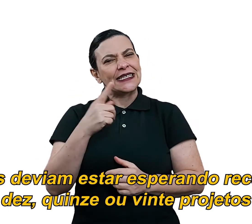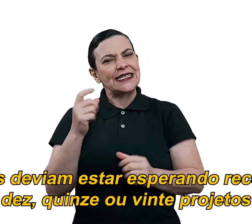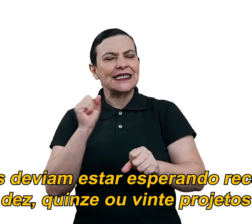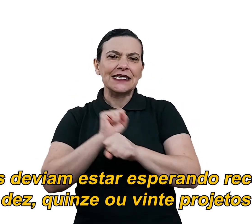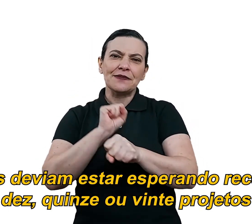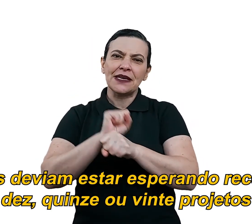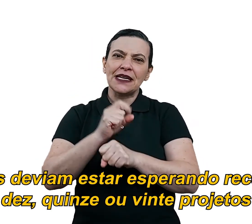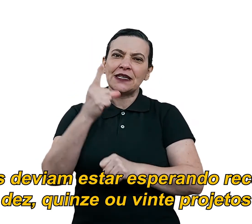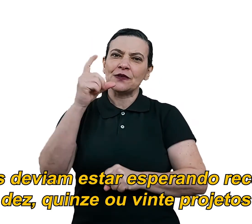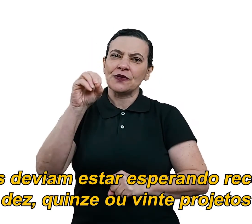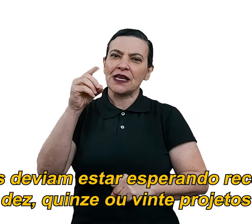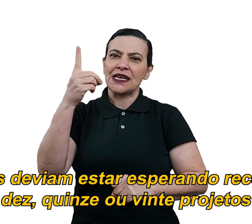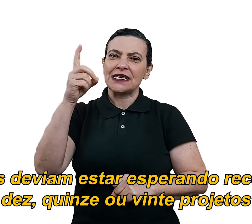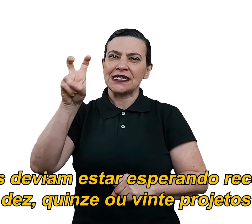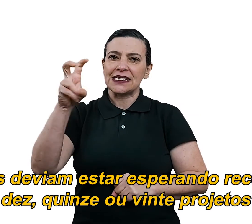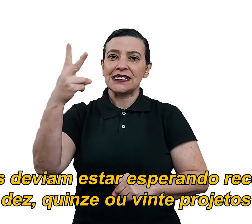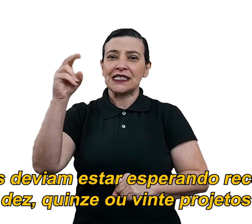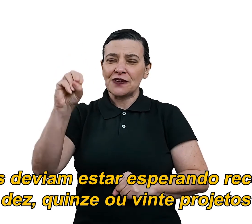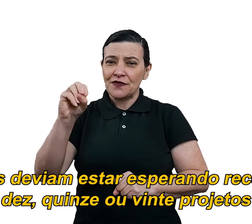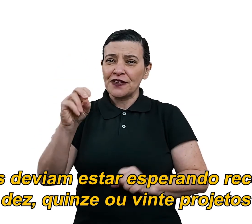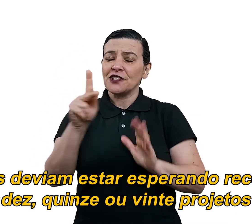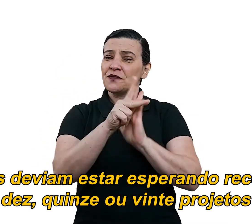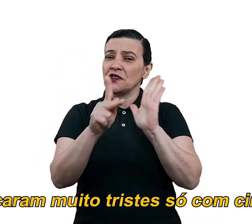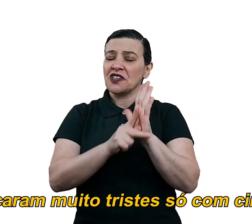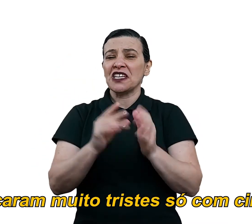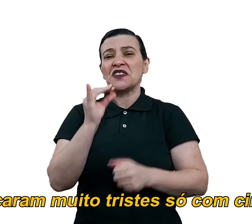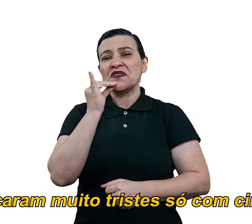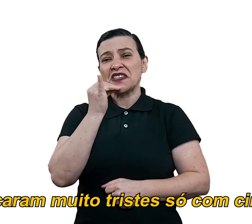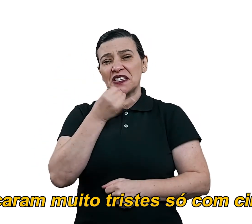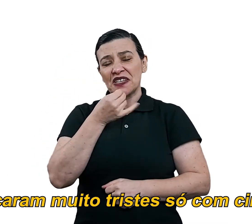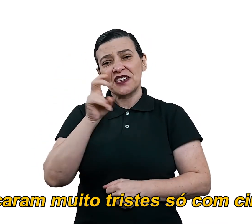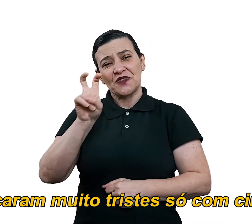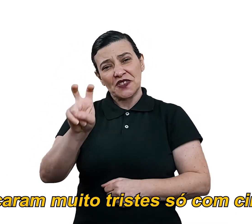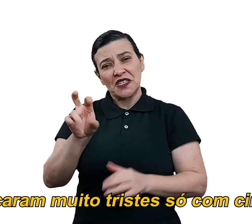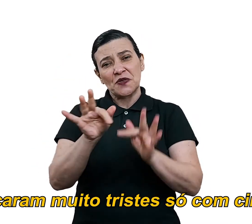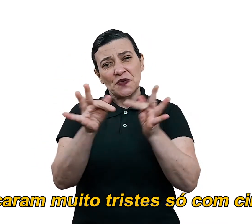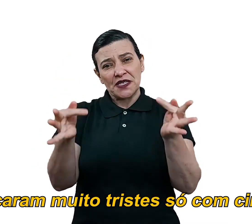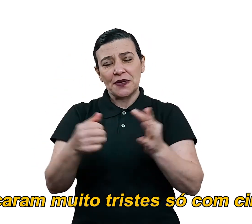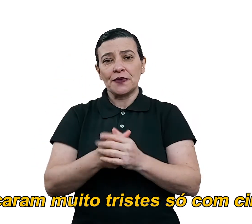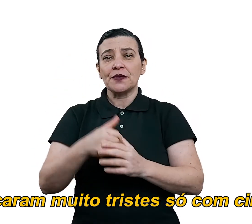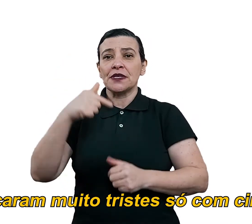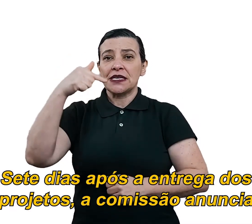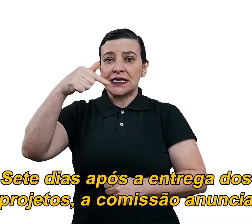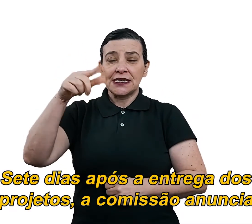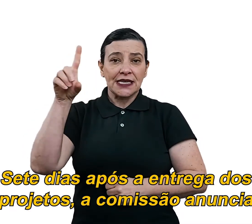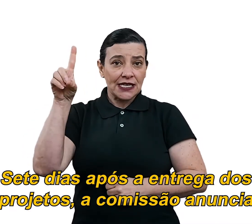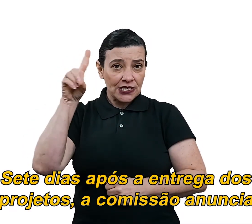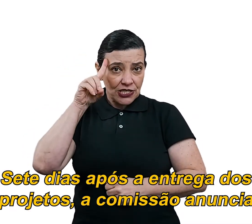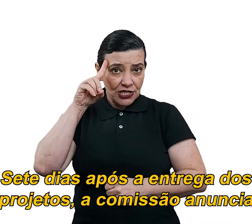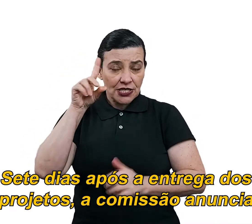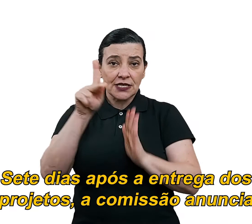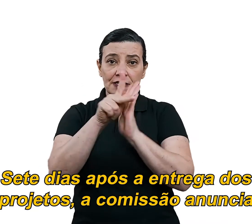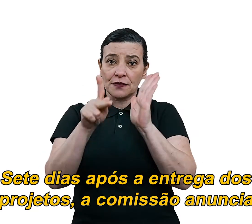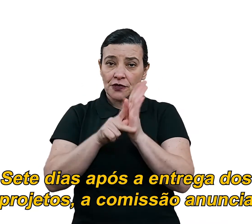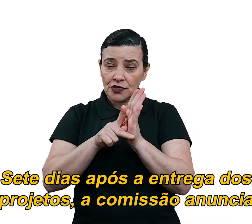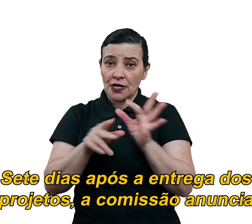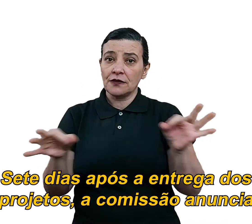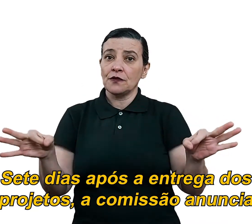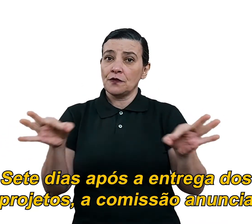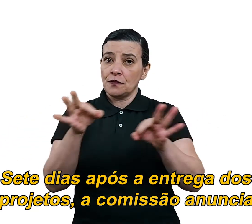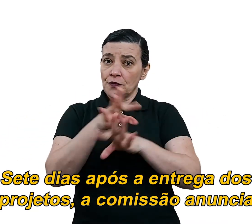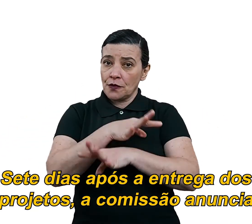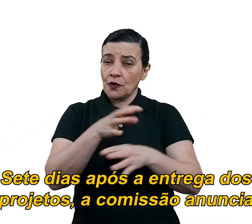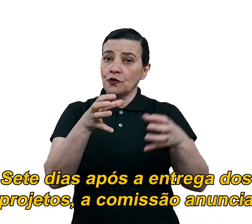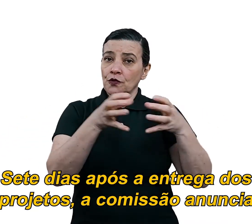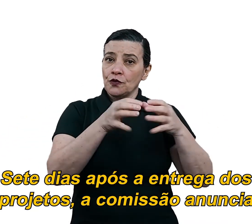dissesse, eles deviam estar esperando receber 10, 15 ou 20 projetos e ficaram muito tristes com só os 5. 7 dias após a entrega